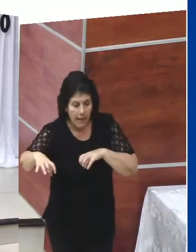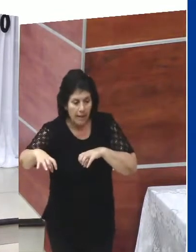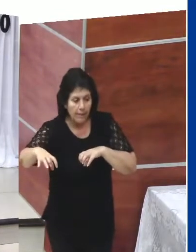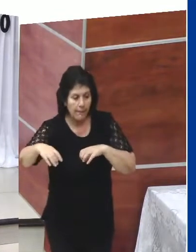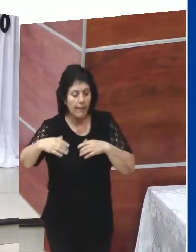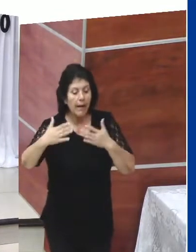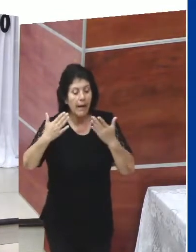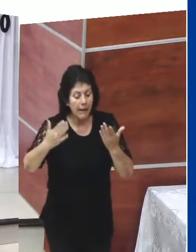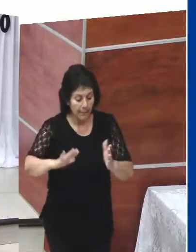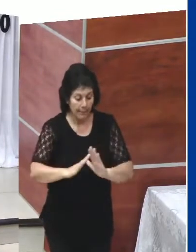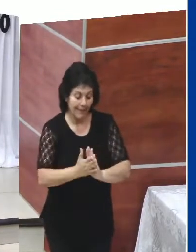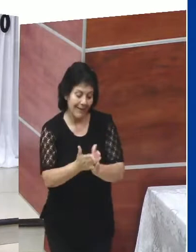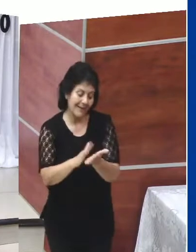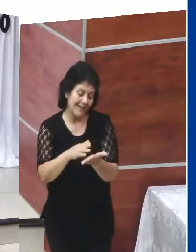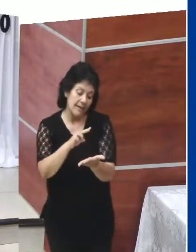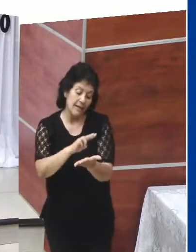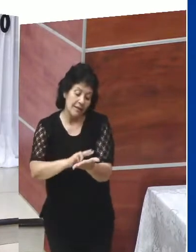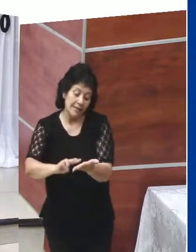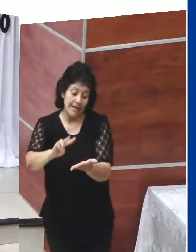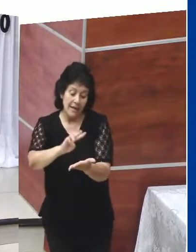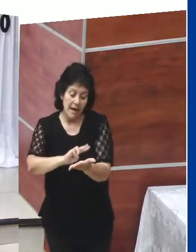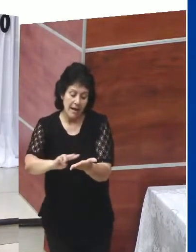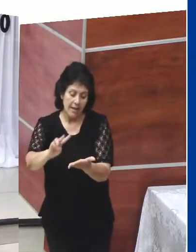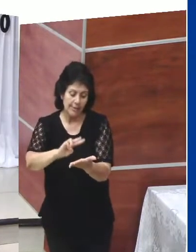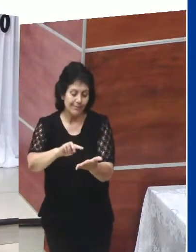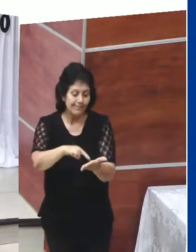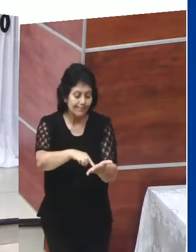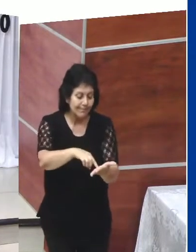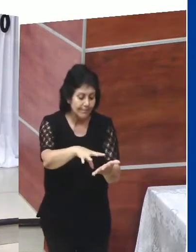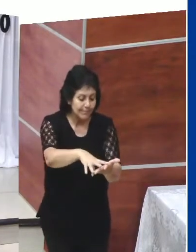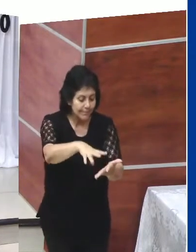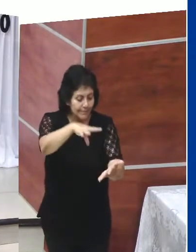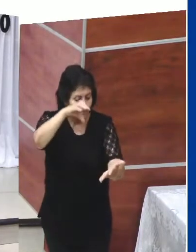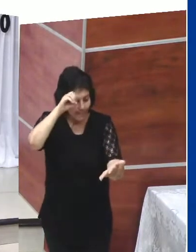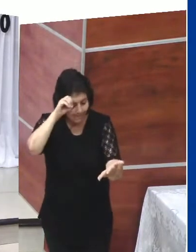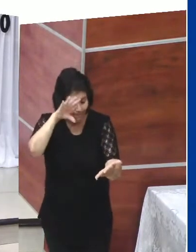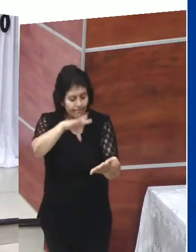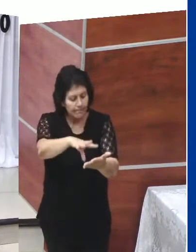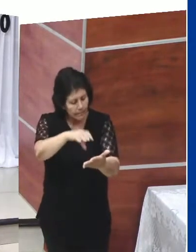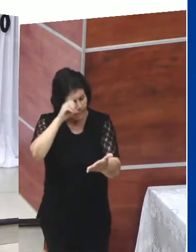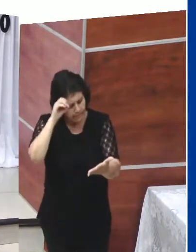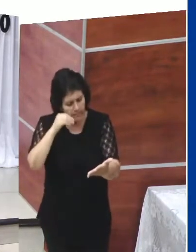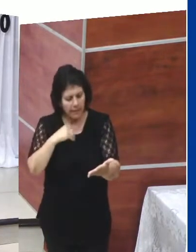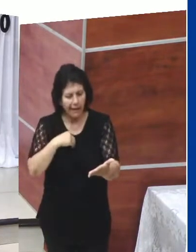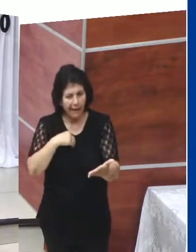para que la palabra de Dios me cambie.